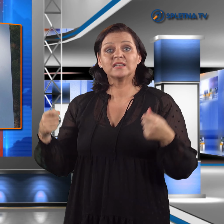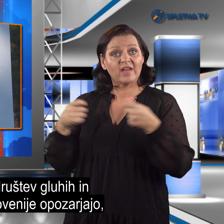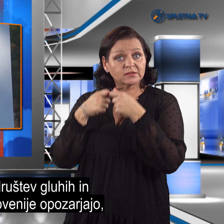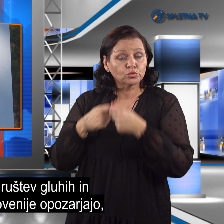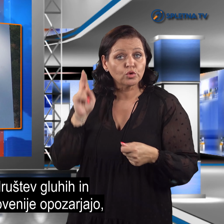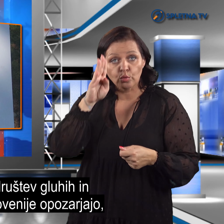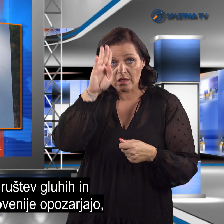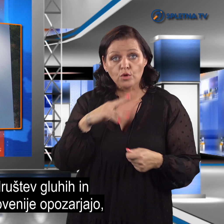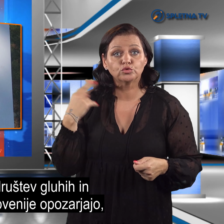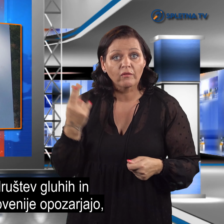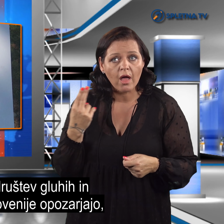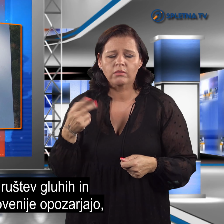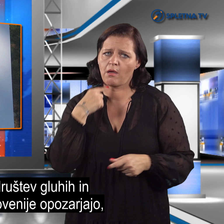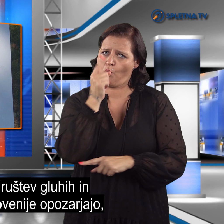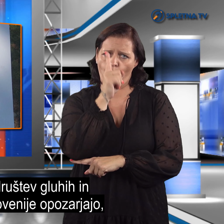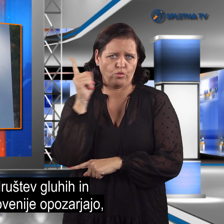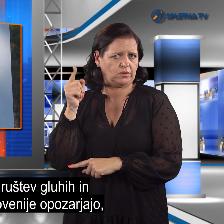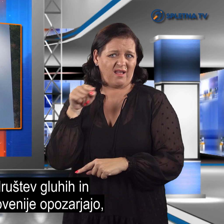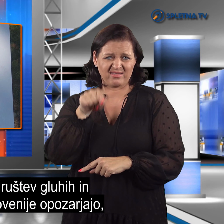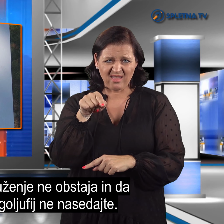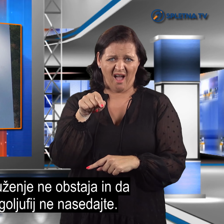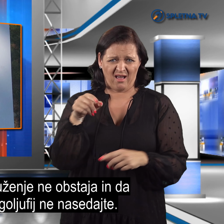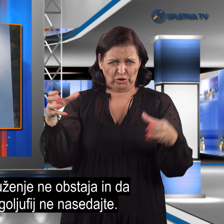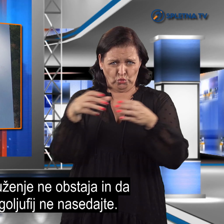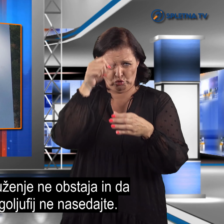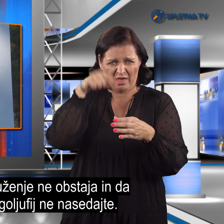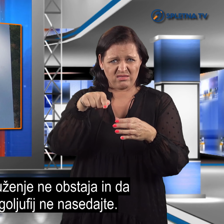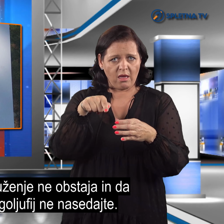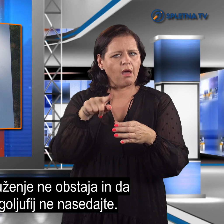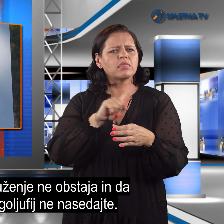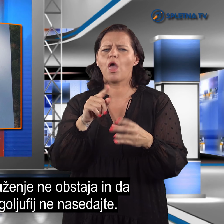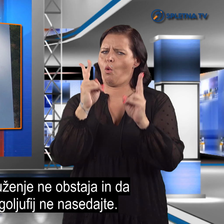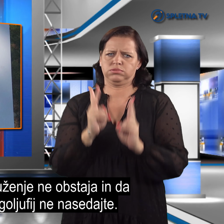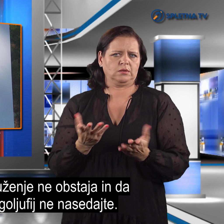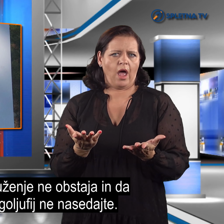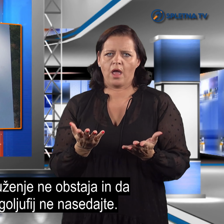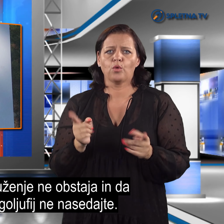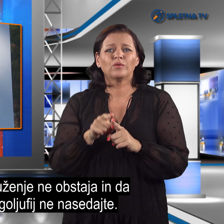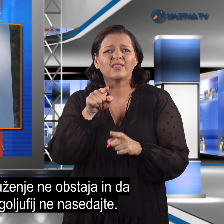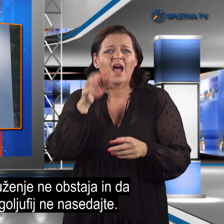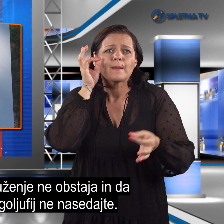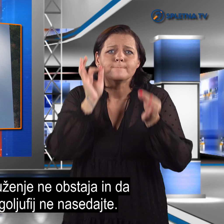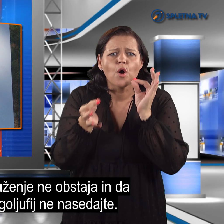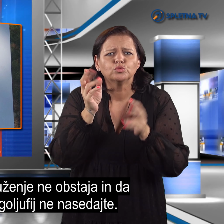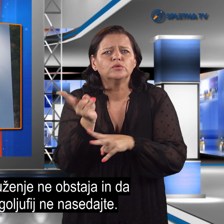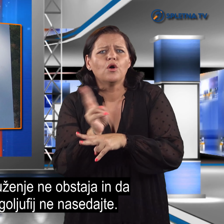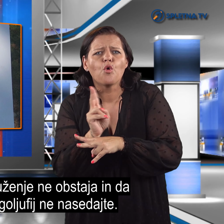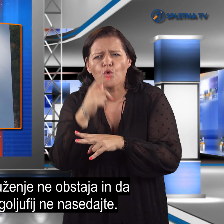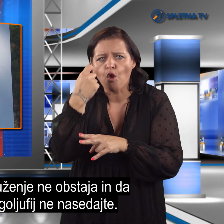Na Zvezi društev gluhih in naglušnih Slovenije opozarjajo, da omenjeno združenje ne obstaja in da tem